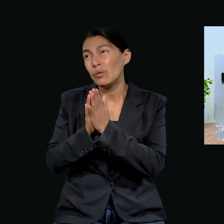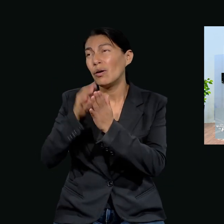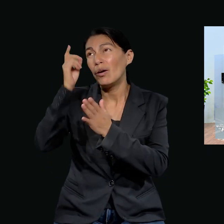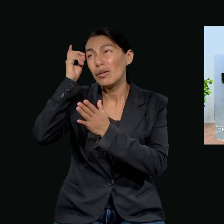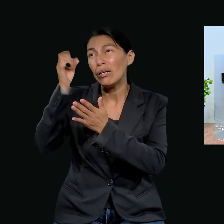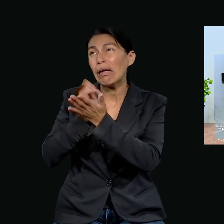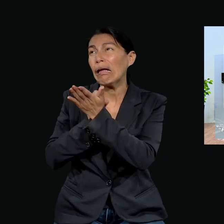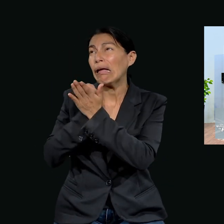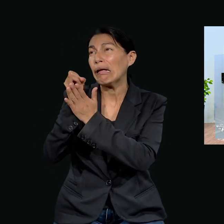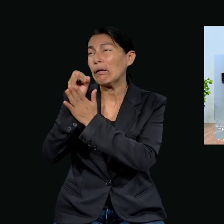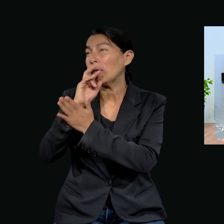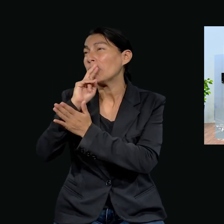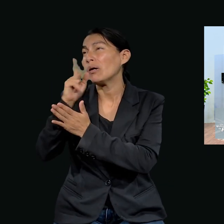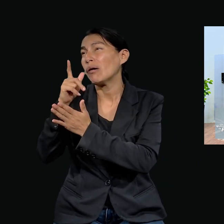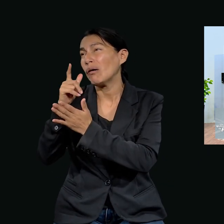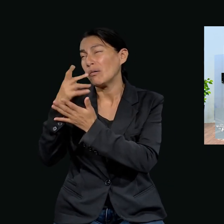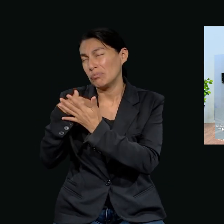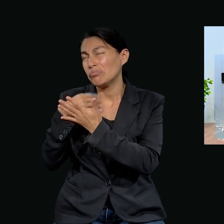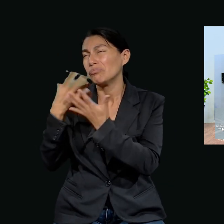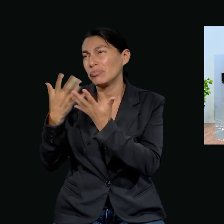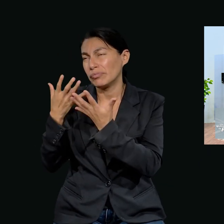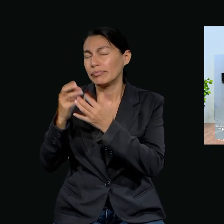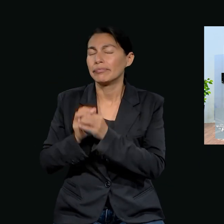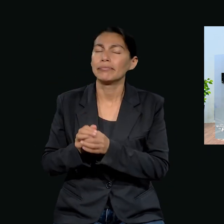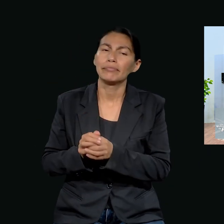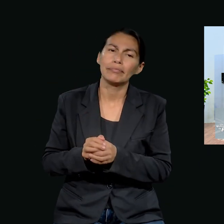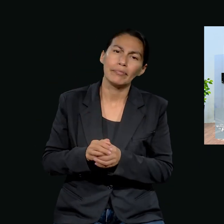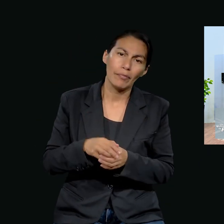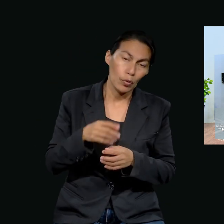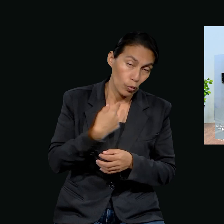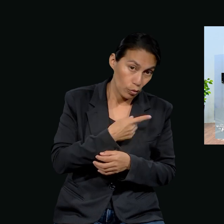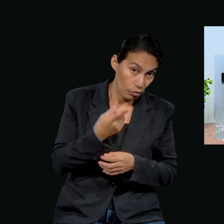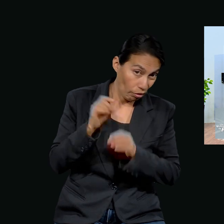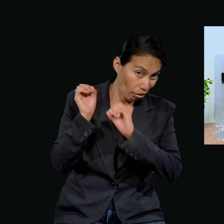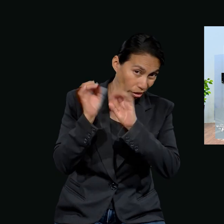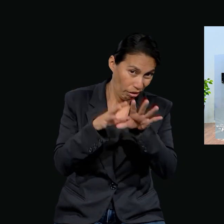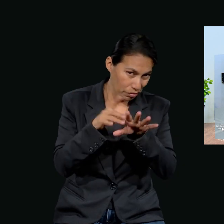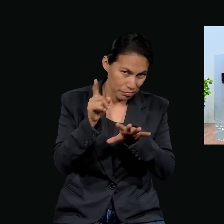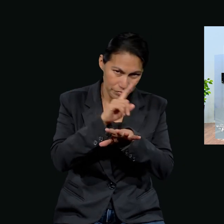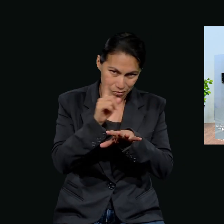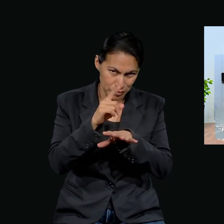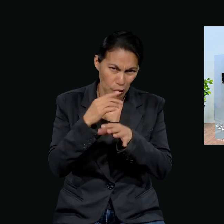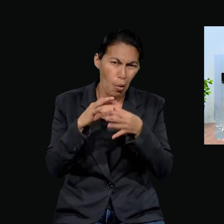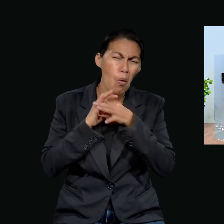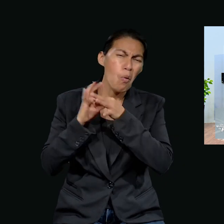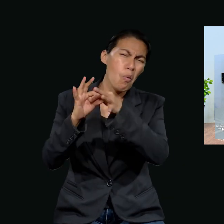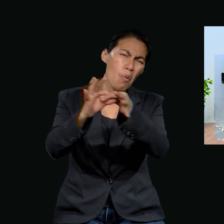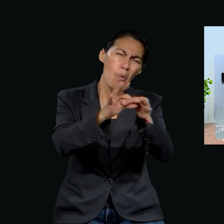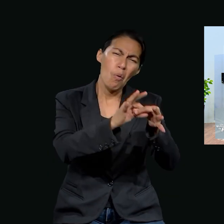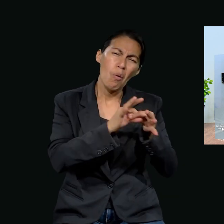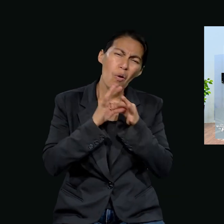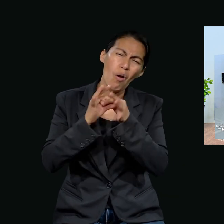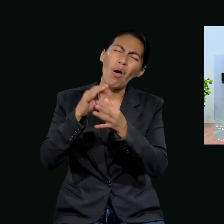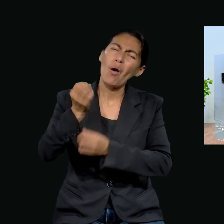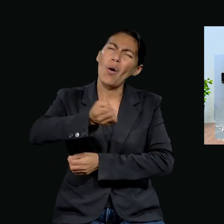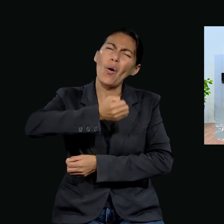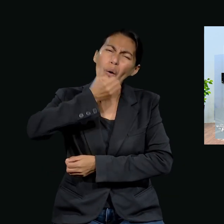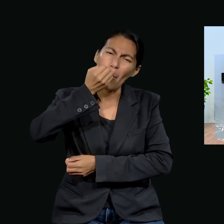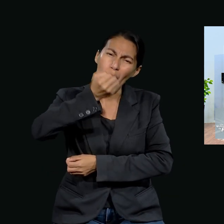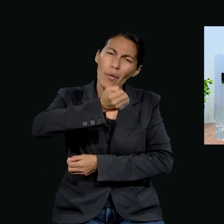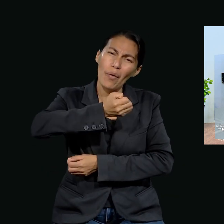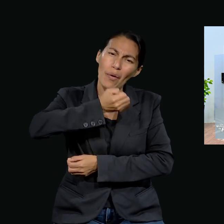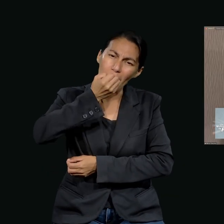desgaste En fémur Cadera Y sufro mucho dolor Mi Dios Me ayude A tomar La mejor